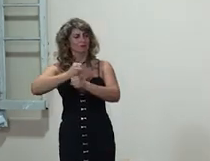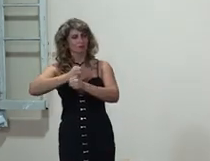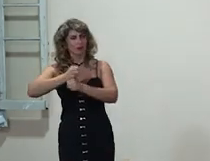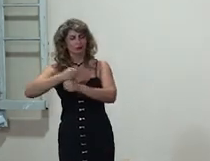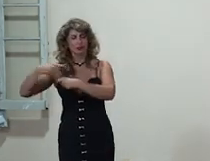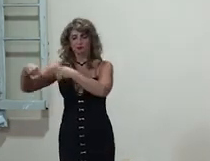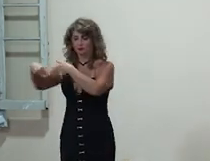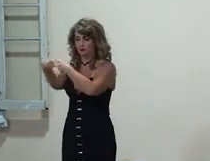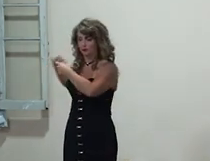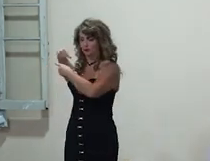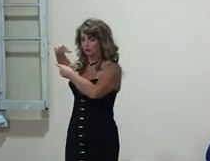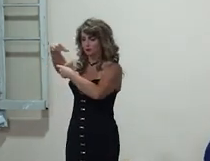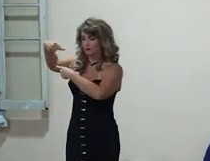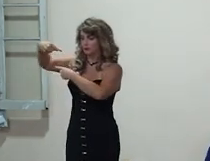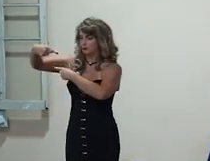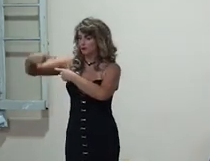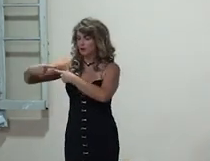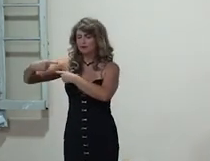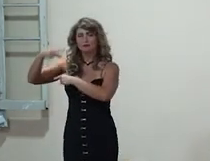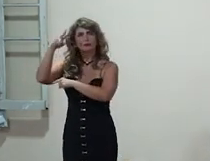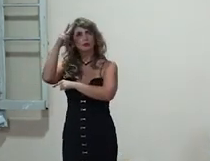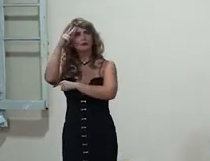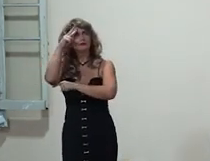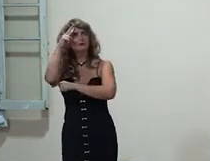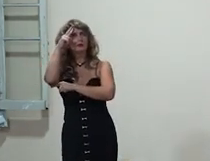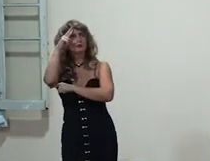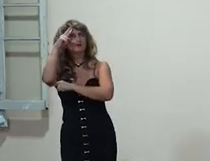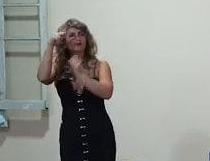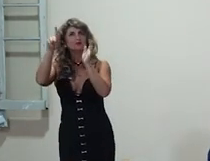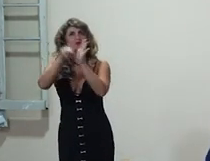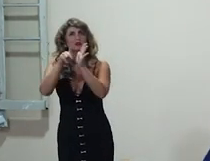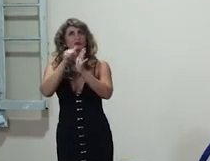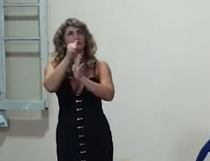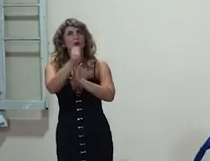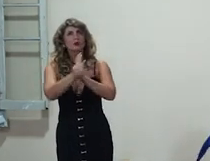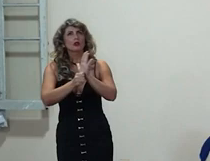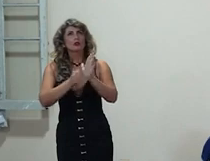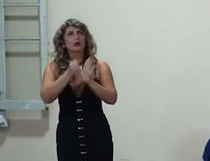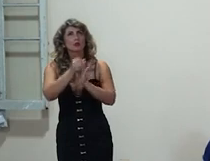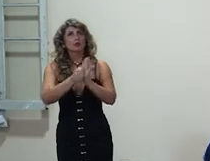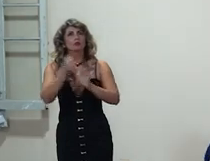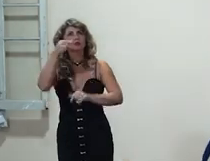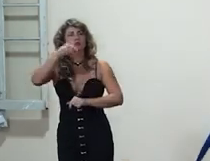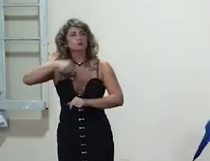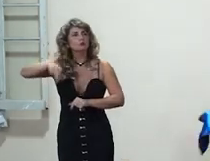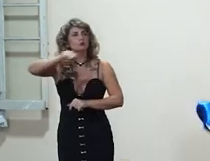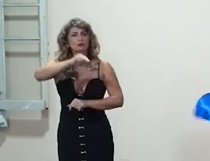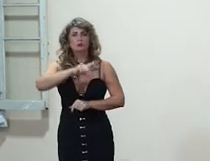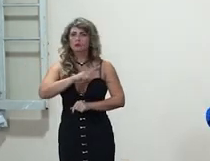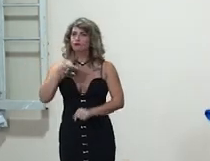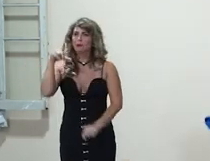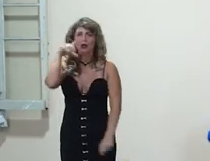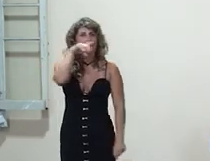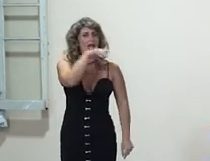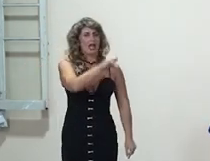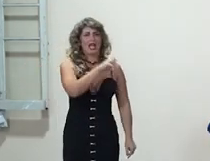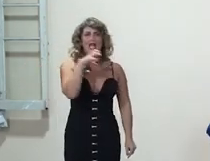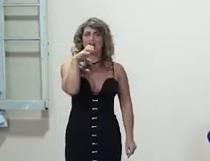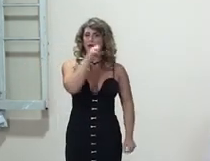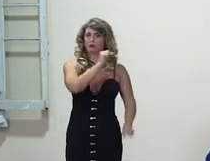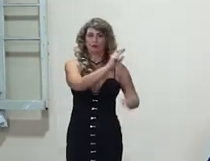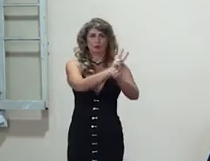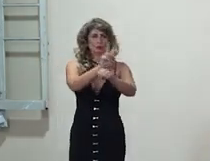resgata uma memória paranaguara que existe uma urgência de